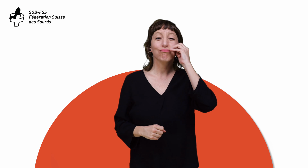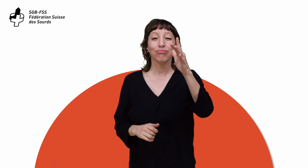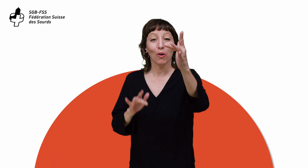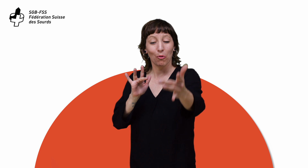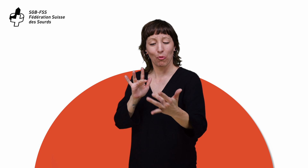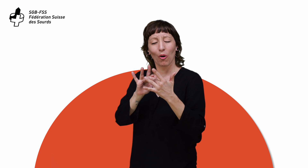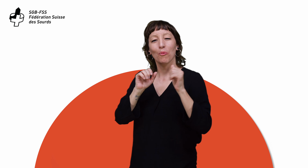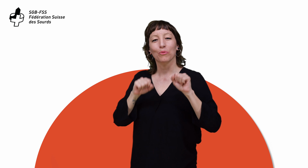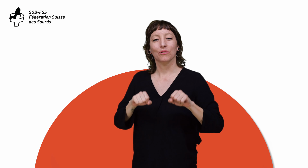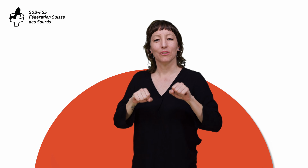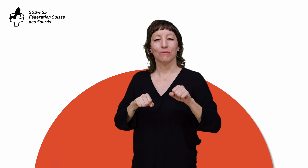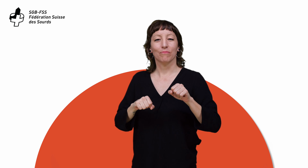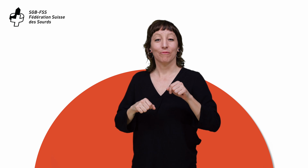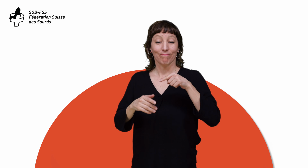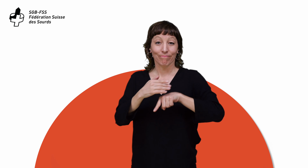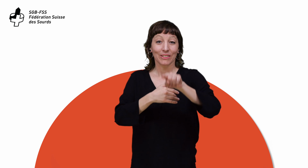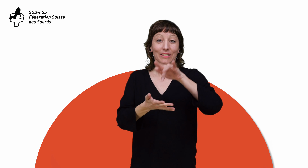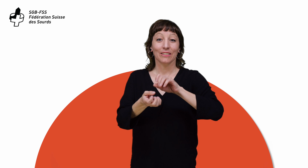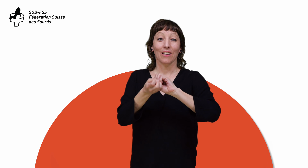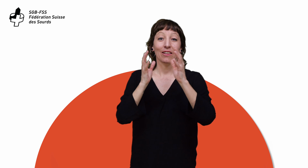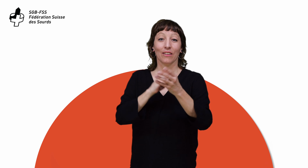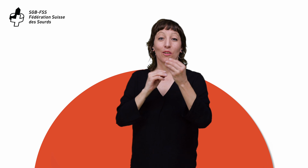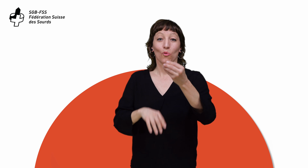les jours sur notre site web ou par téléphone.